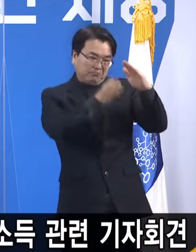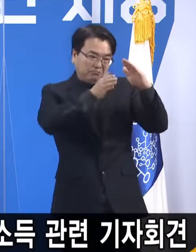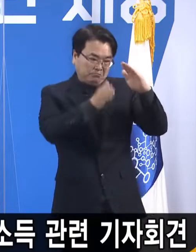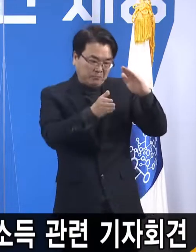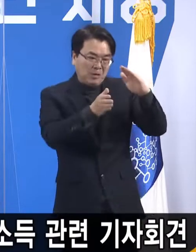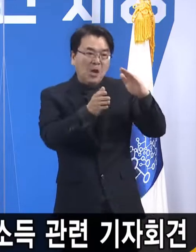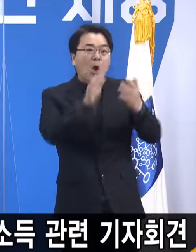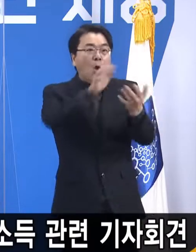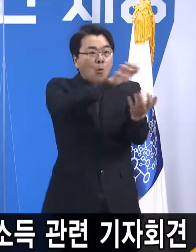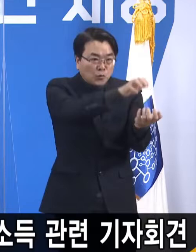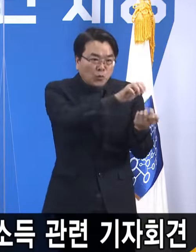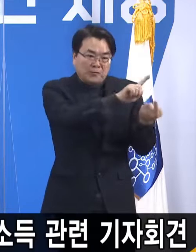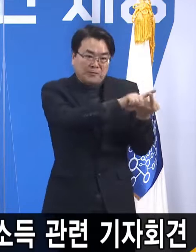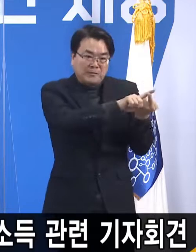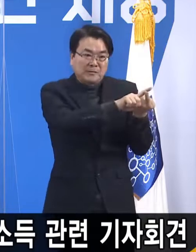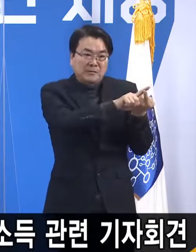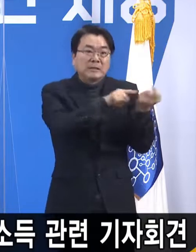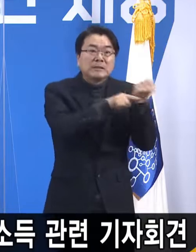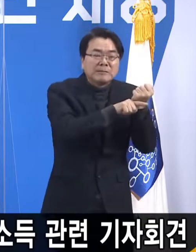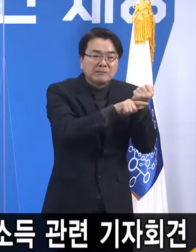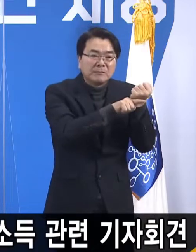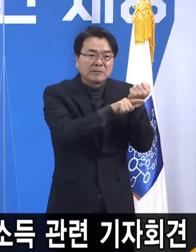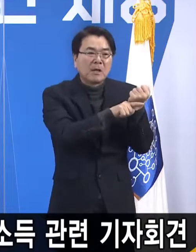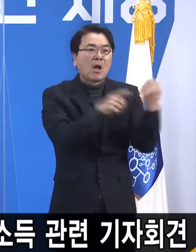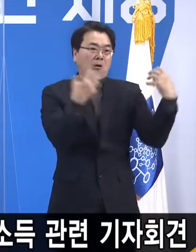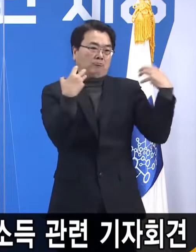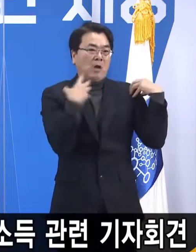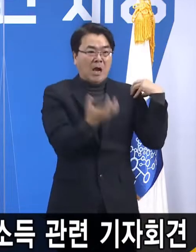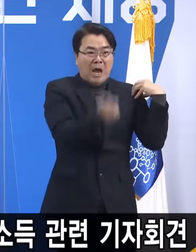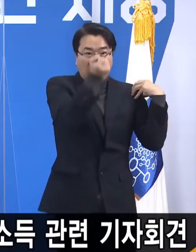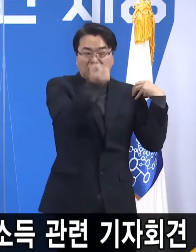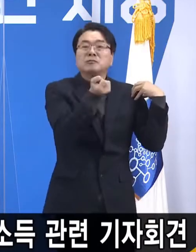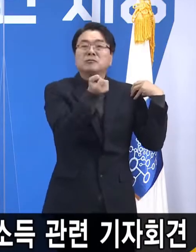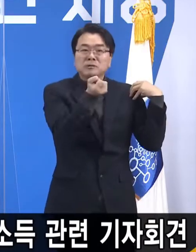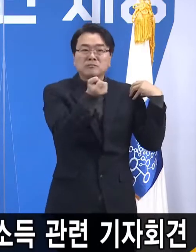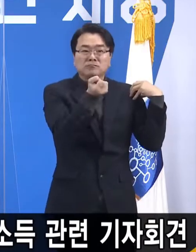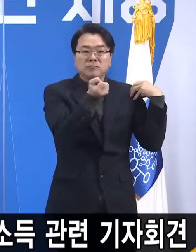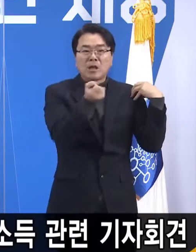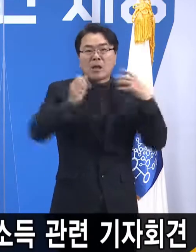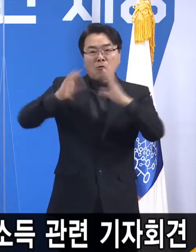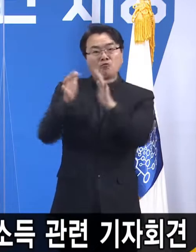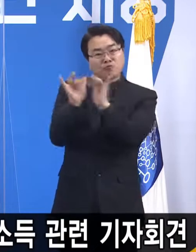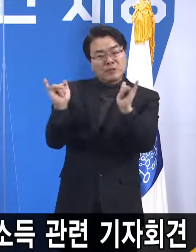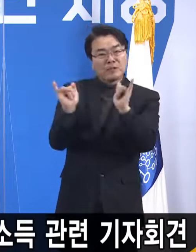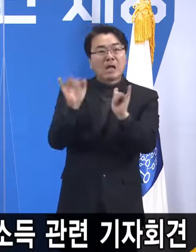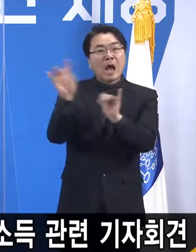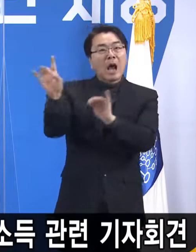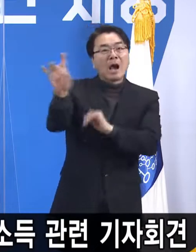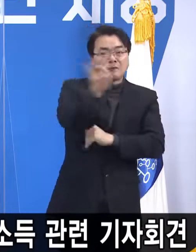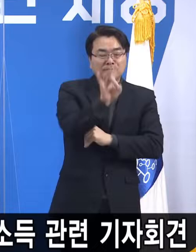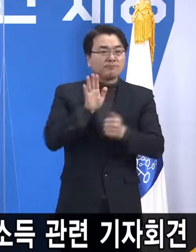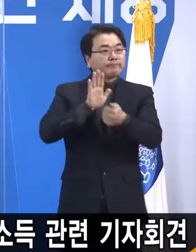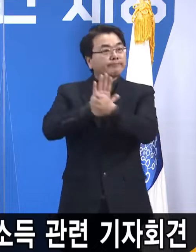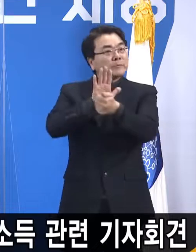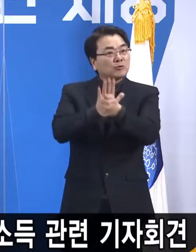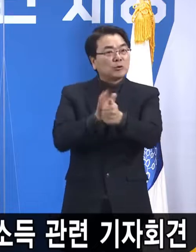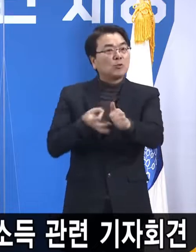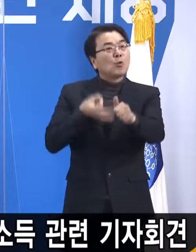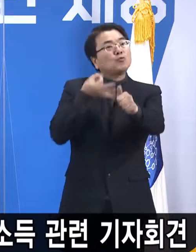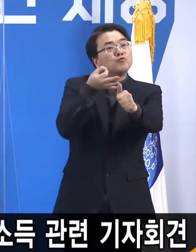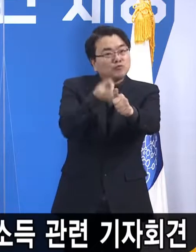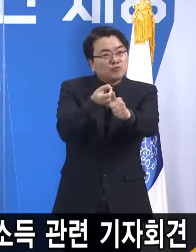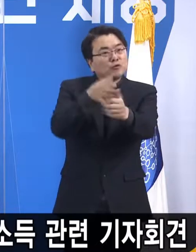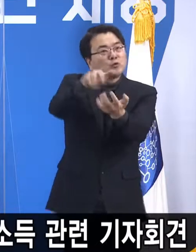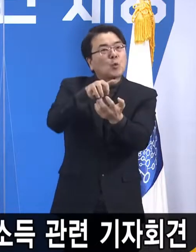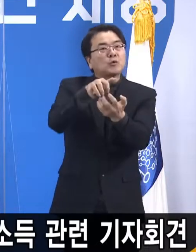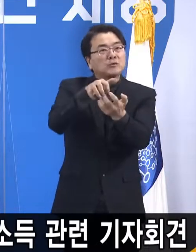즉 정부가 또는 공적 영역에서 국민 개개인에게 지원해 주는